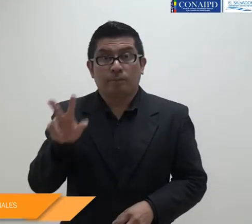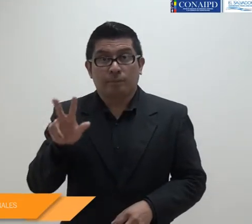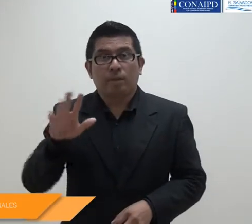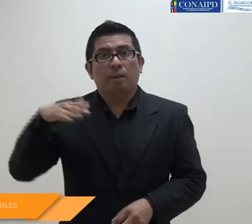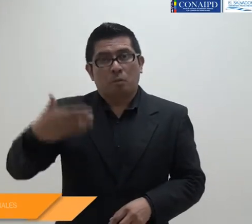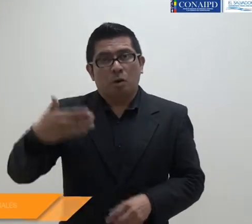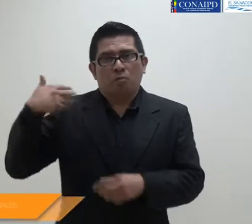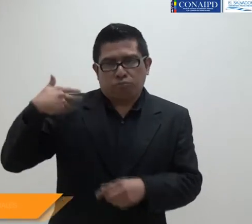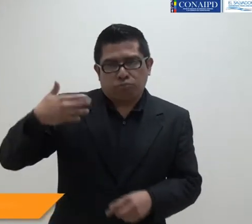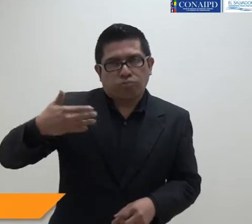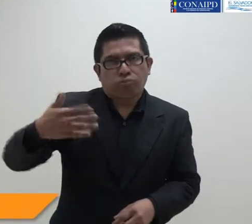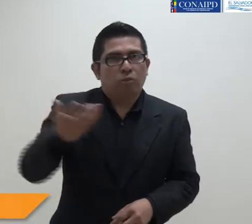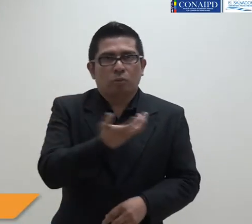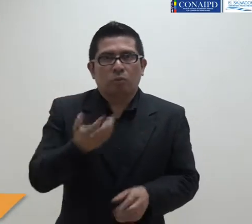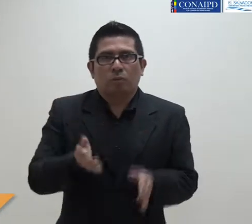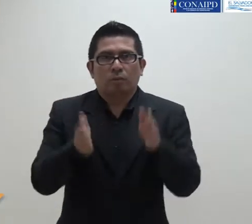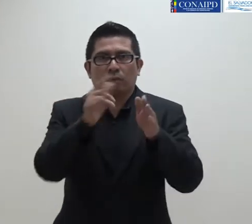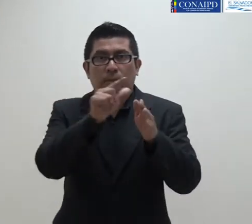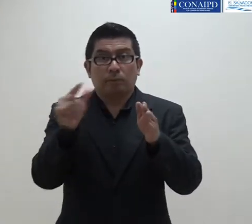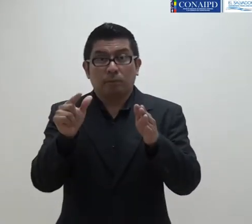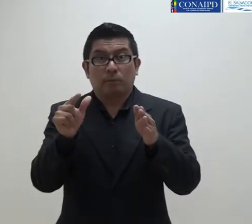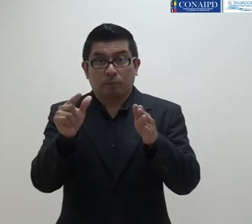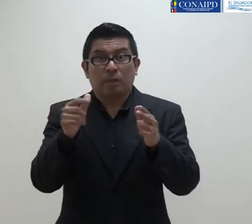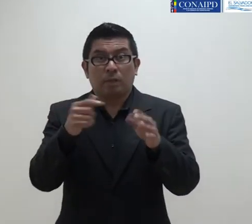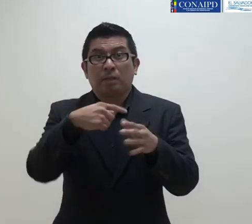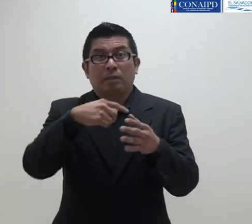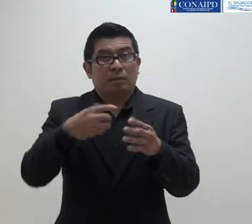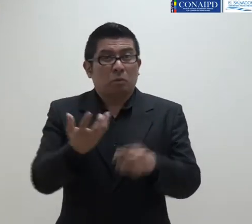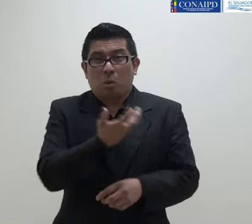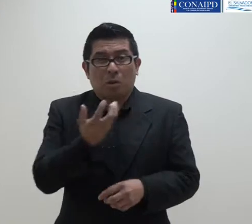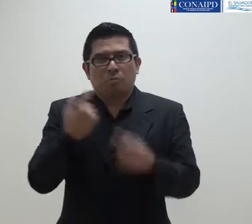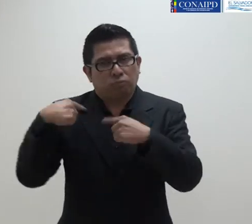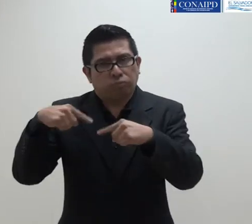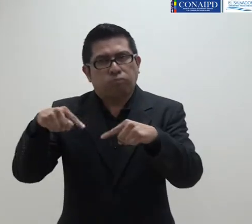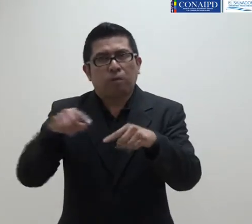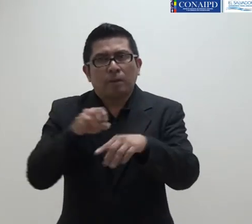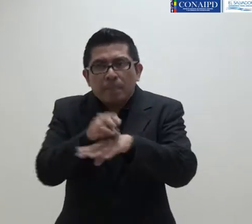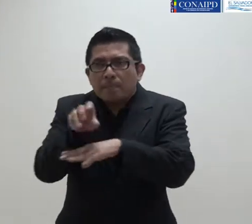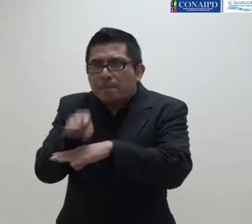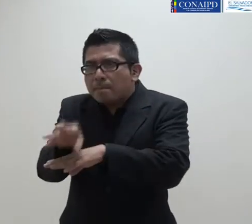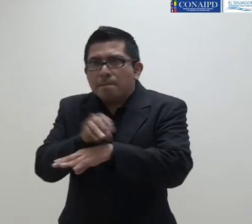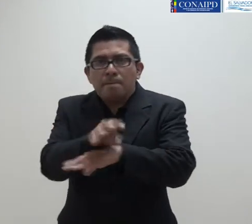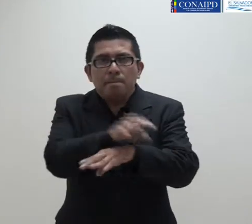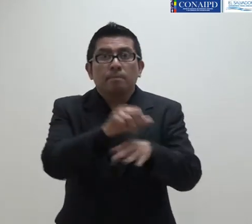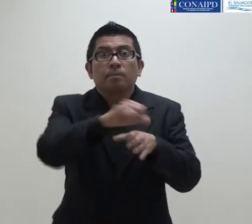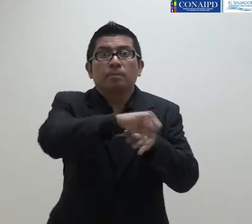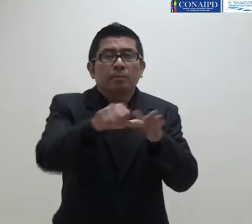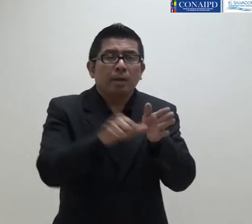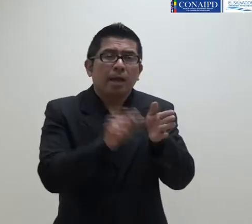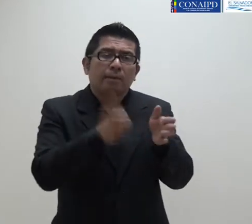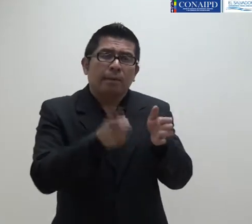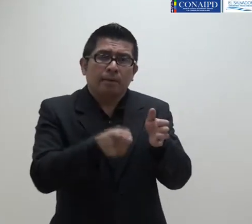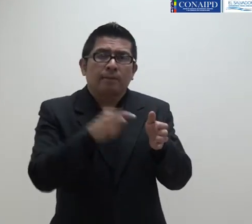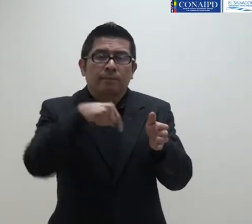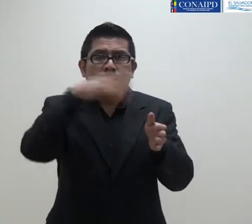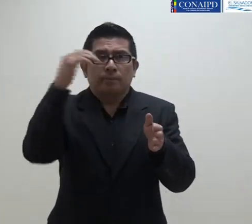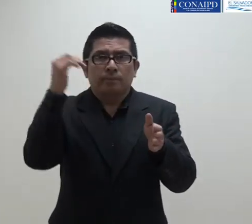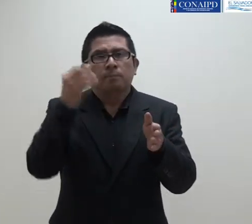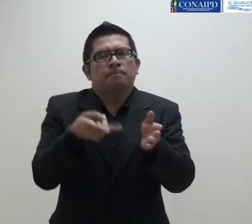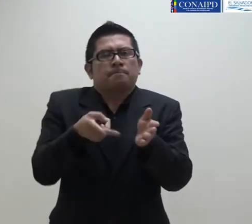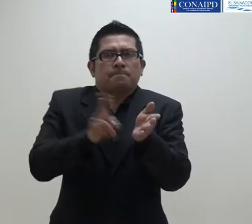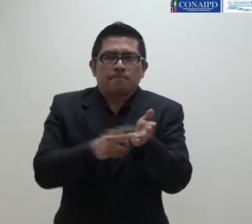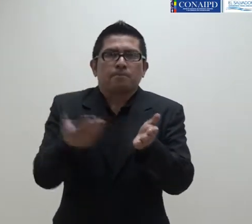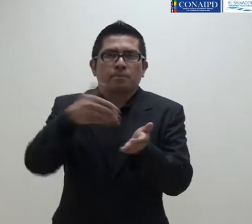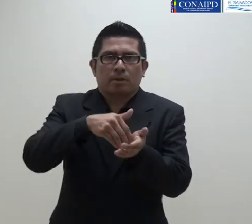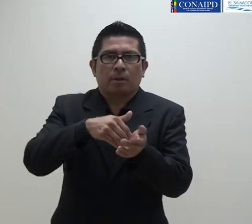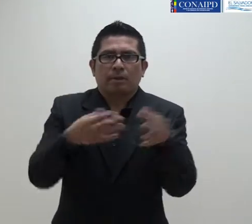partir de esa acción, las instituciones mencionadas han continuado una labor de incidencia para que la Asamblea Legislativa del país ratifique